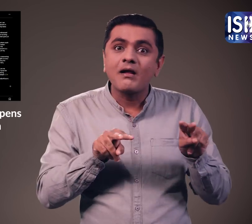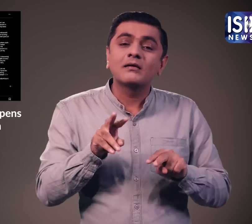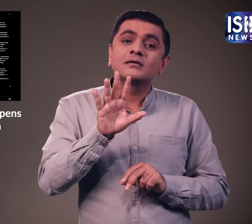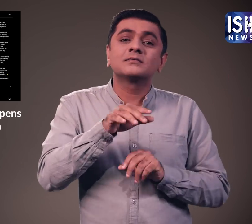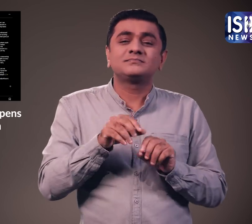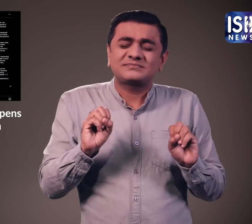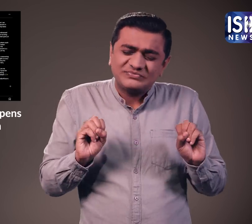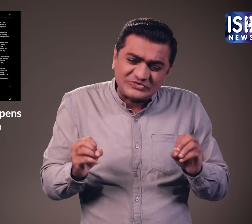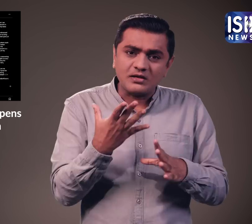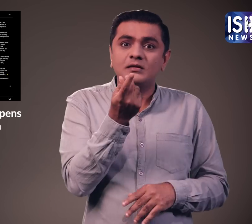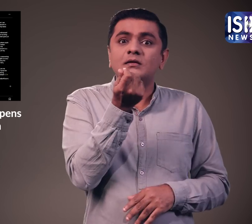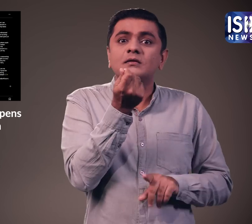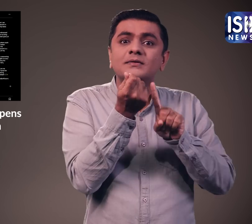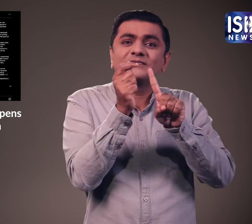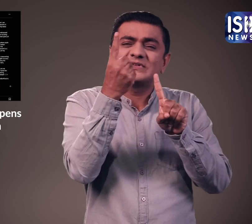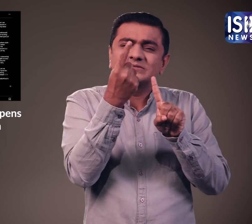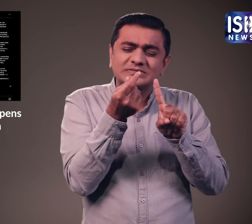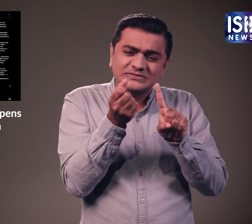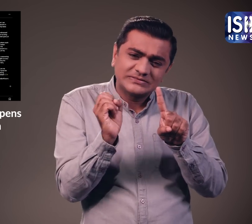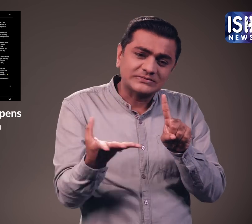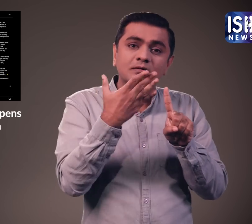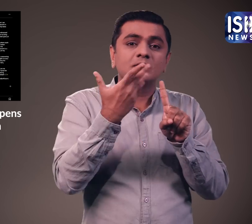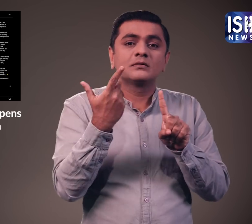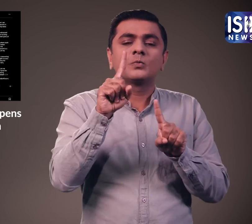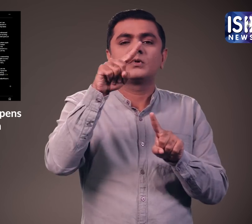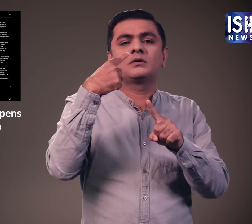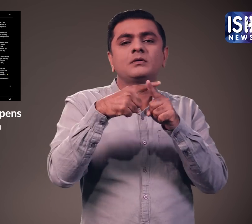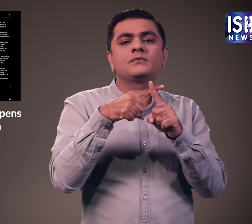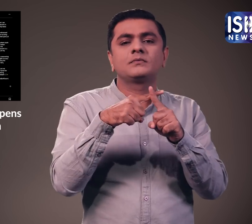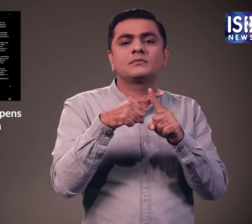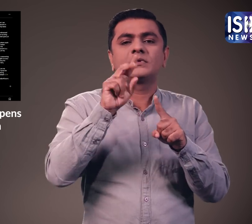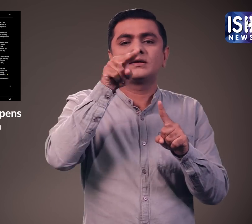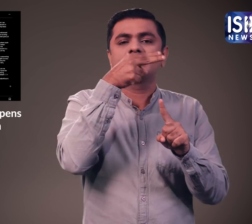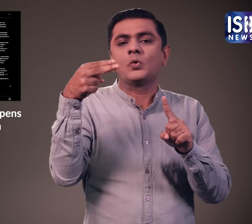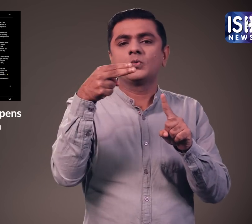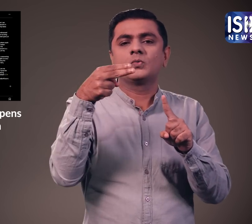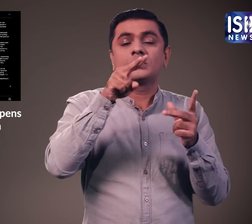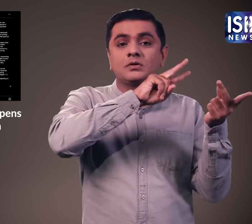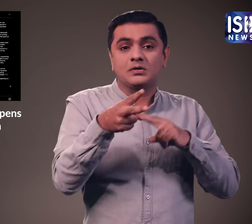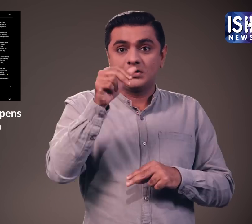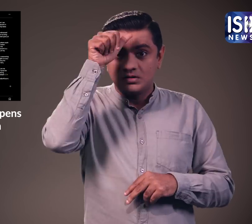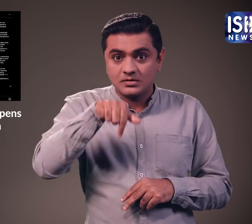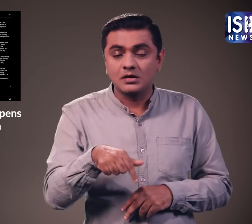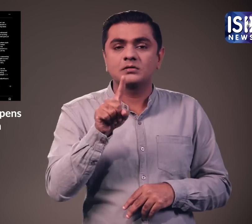अद्भूत, मैनू में सबसे सस्ती डिश की कीमत एक तशमलव 49 यूरो यानी